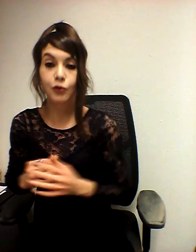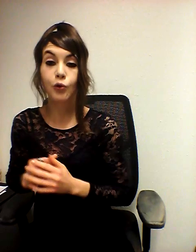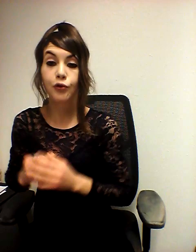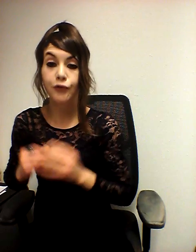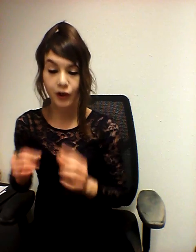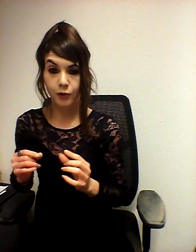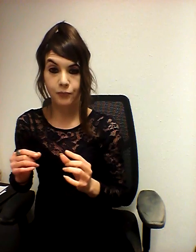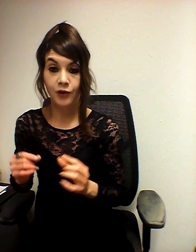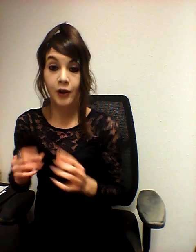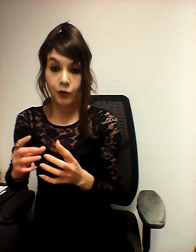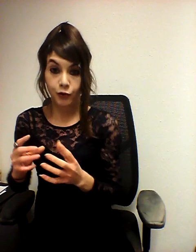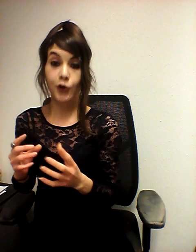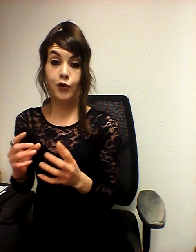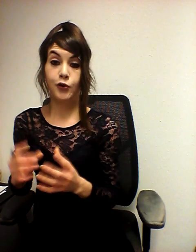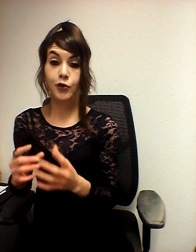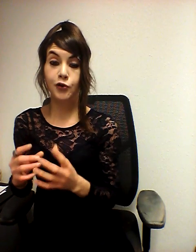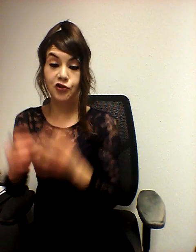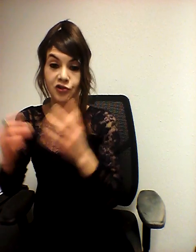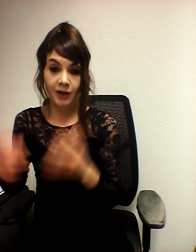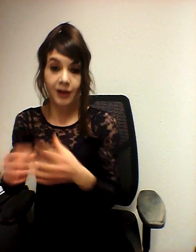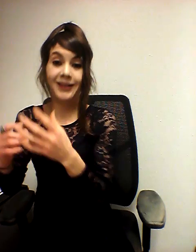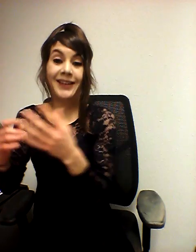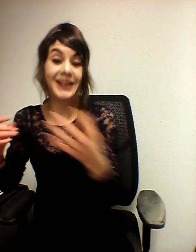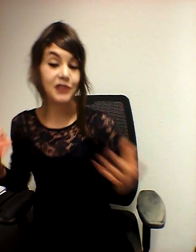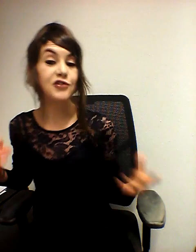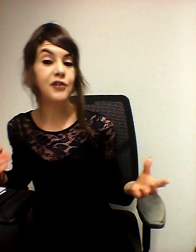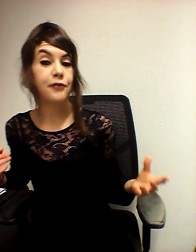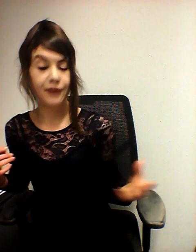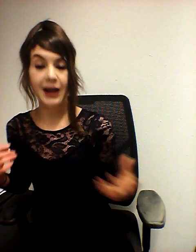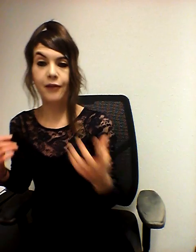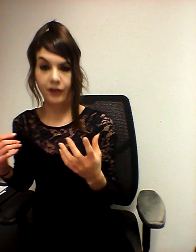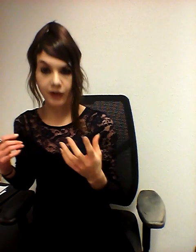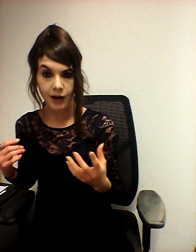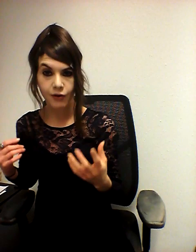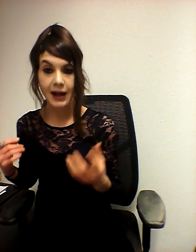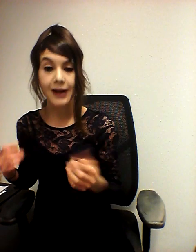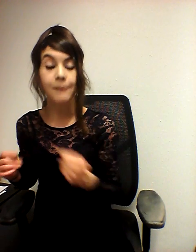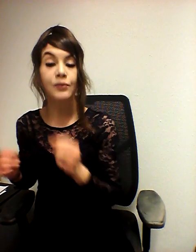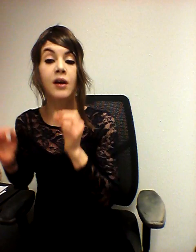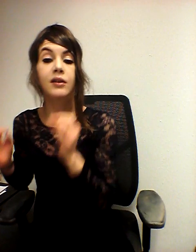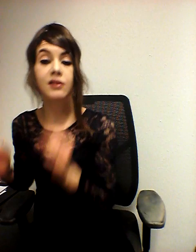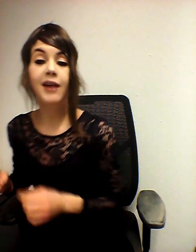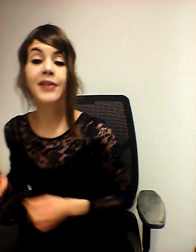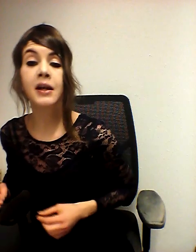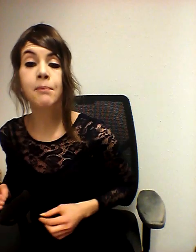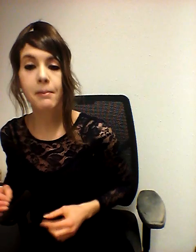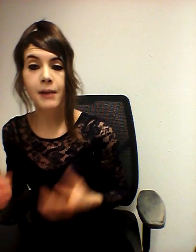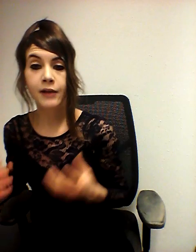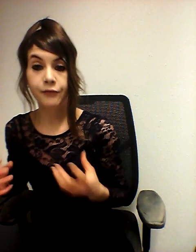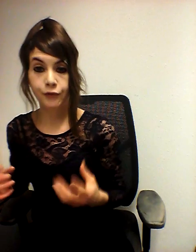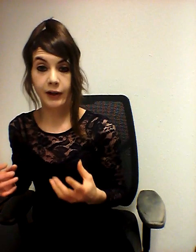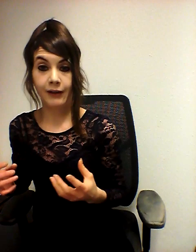goed verloopt dus eh is de vraag van Laura kan ik met mijn voeding